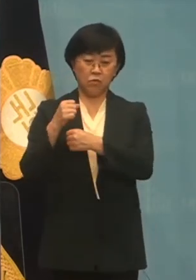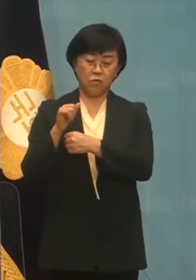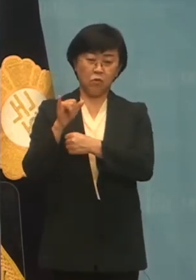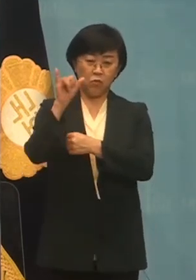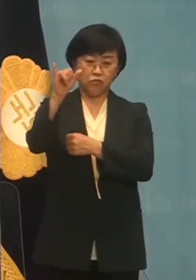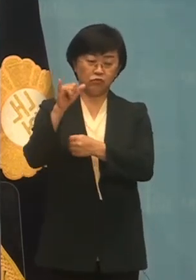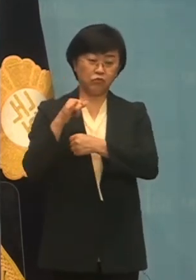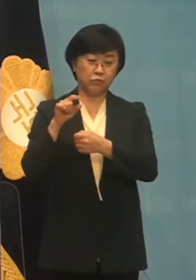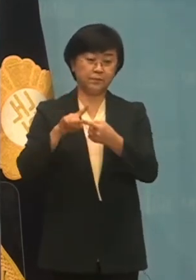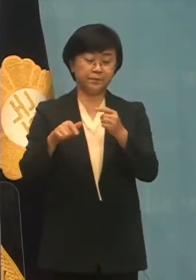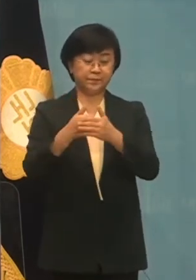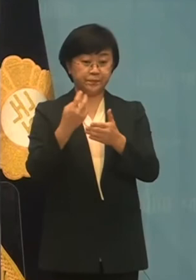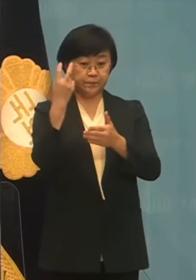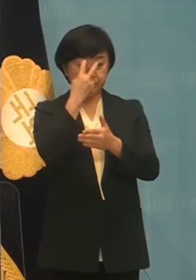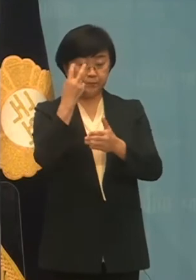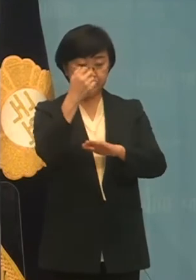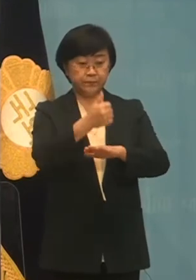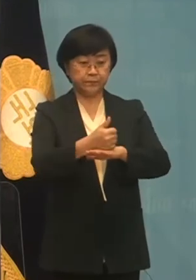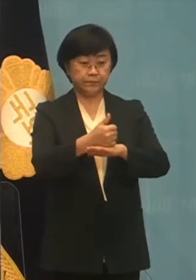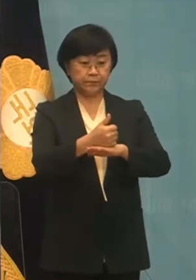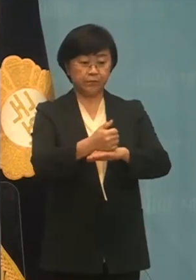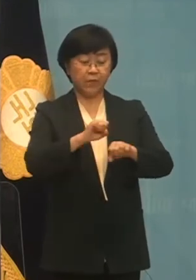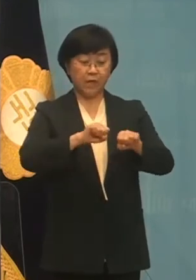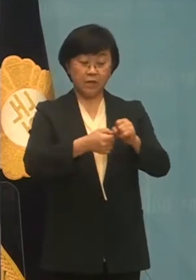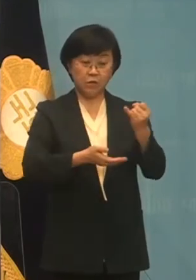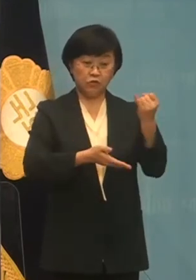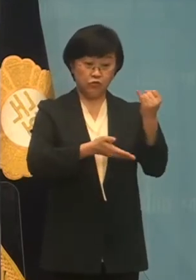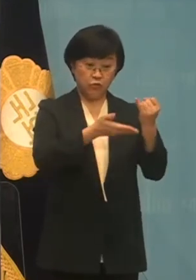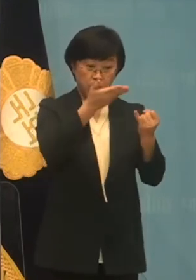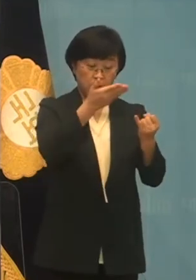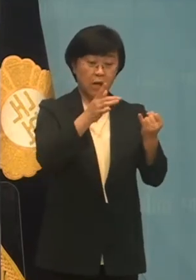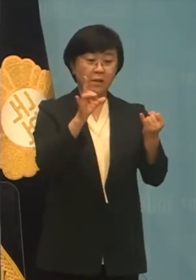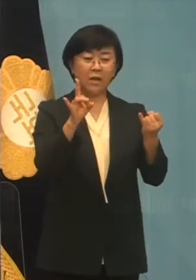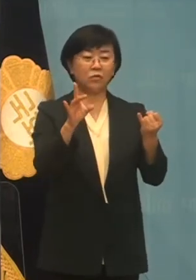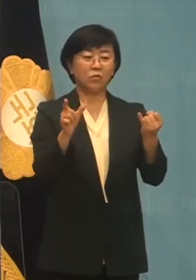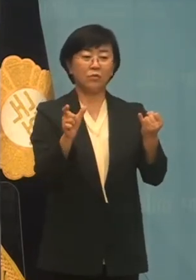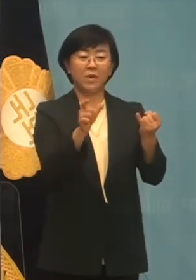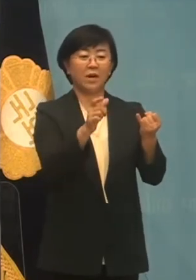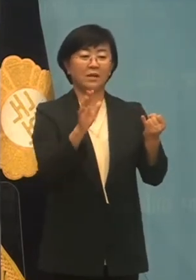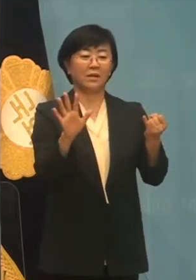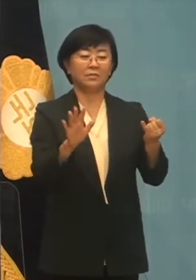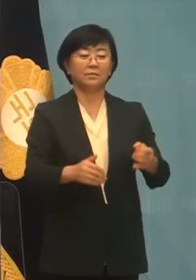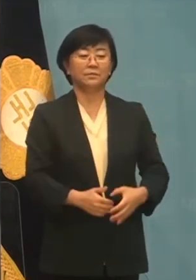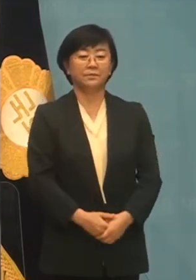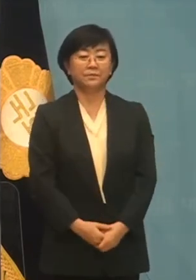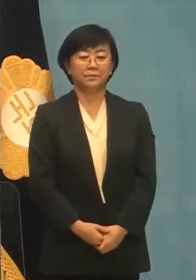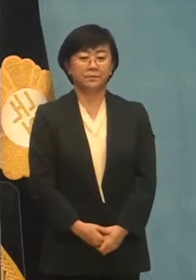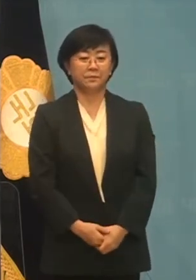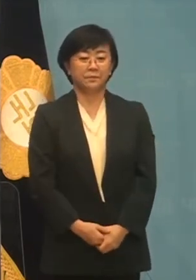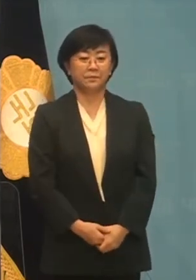공군은 변사사건 수사 결과에 강제추행 사실은 하나도 반영하지 않았습니다.